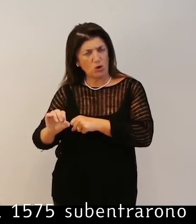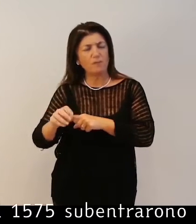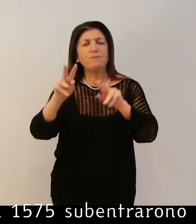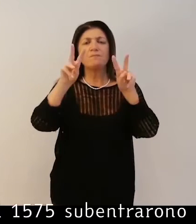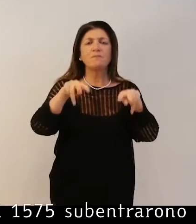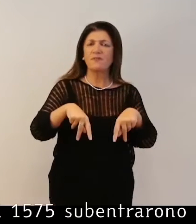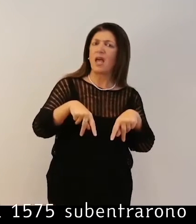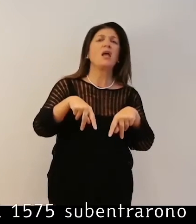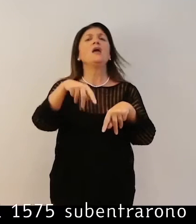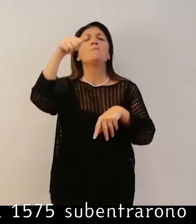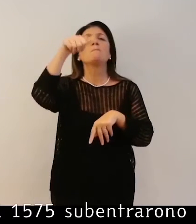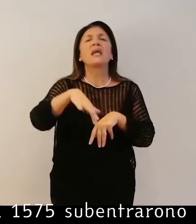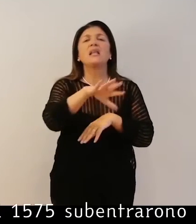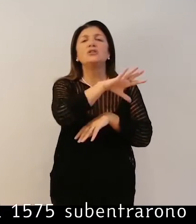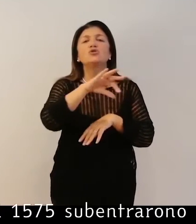Nel